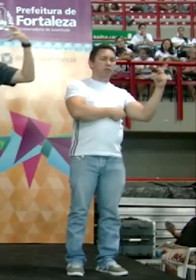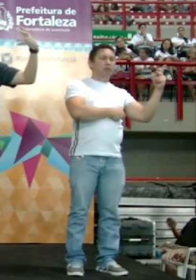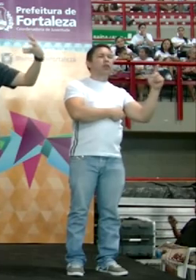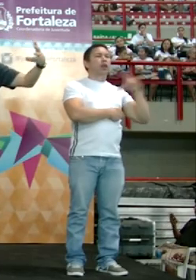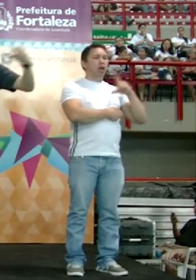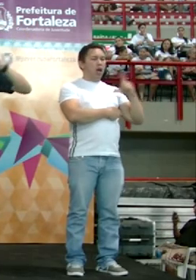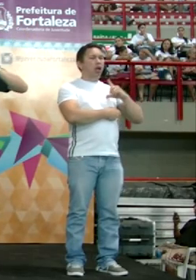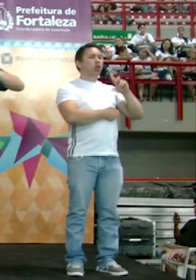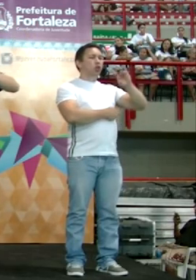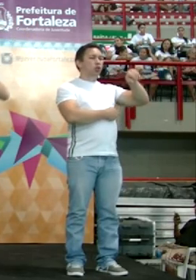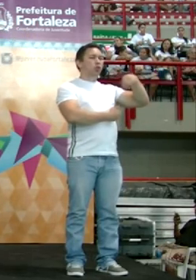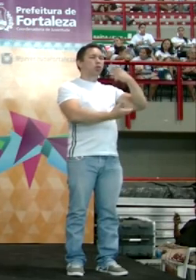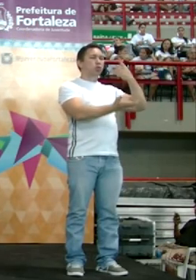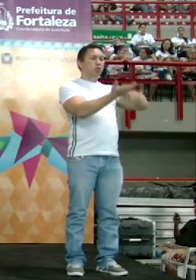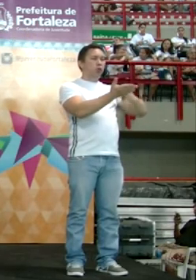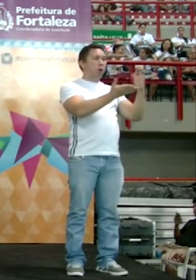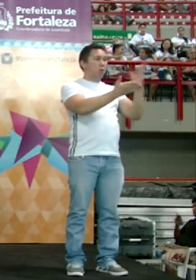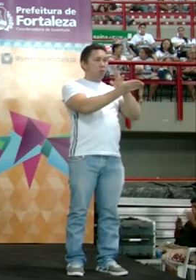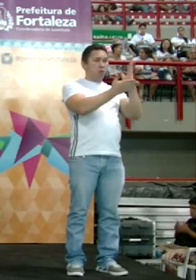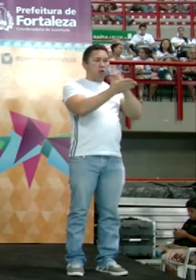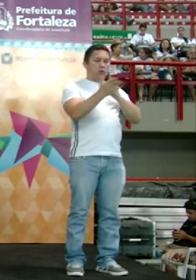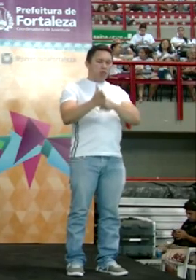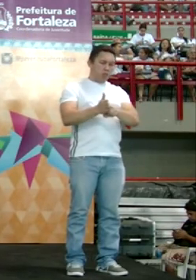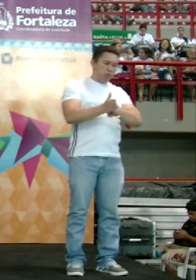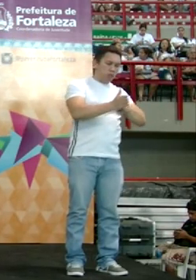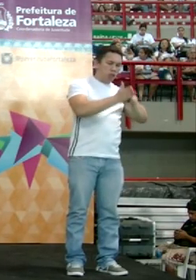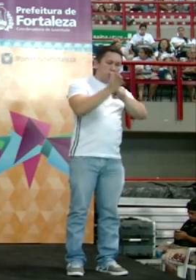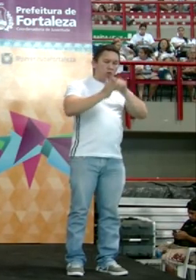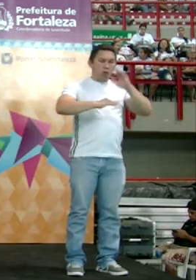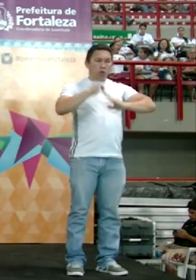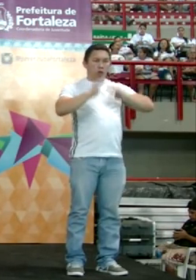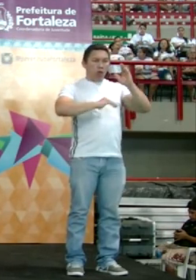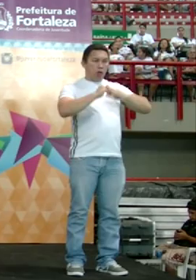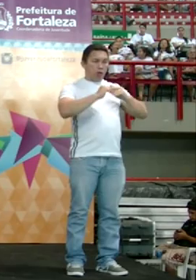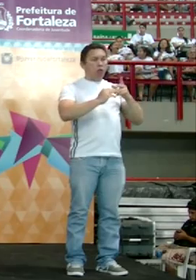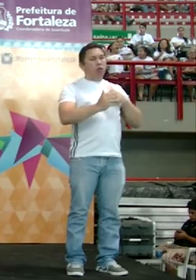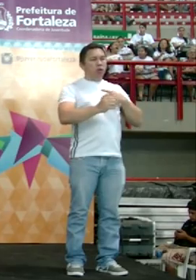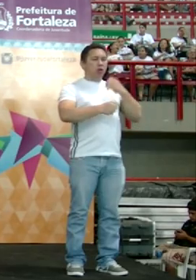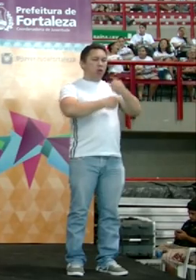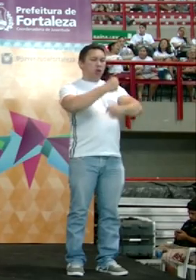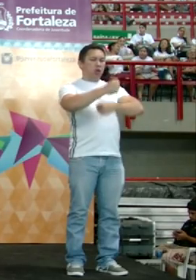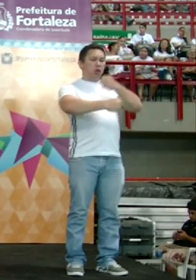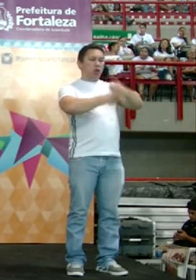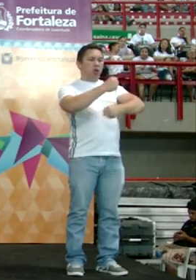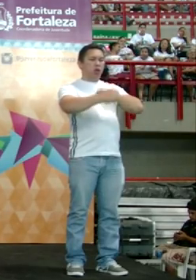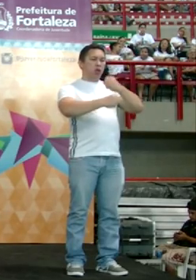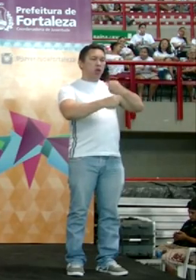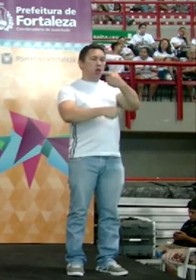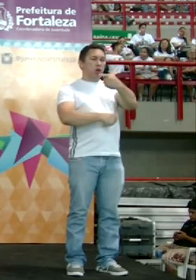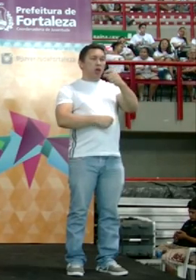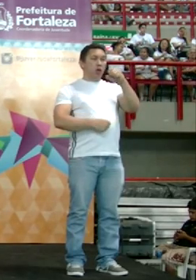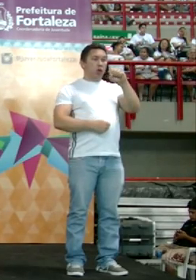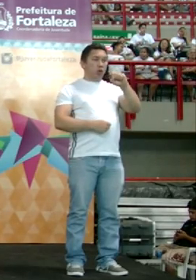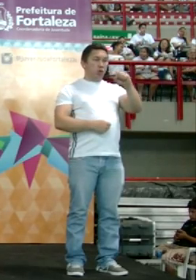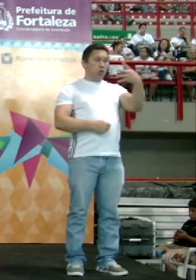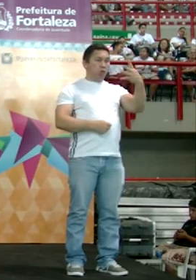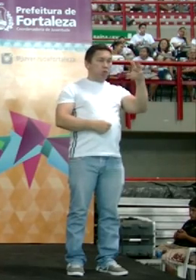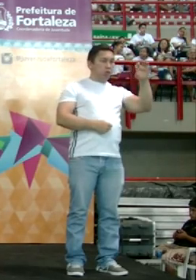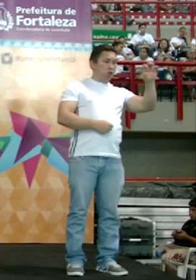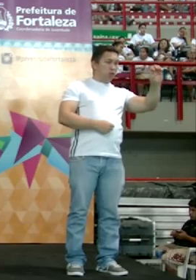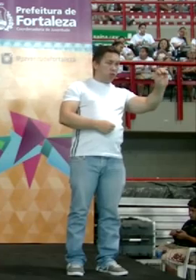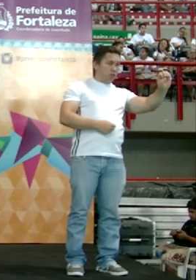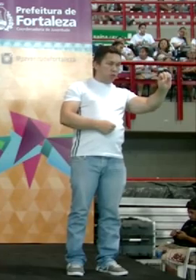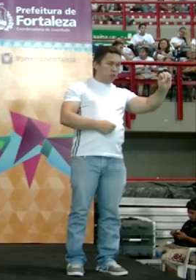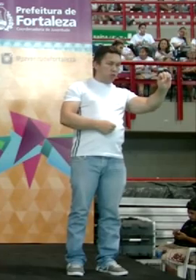data prevista, né, por alguns especialistas, que em 2040 o hidrogênio passaria o